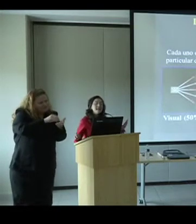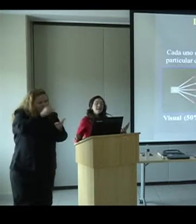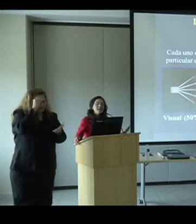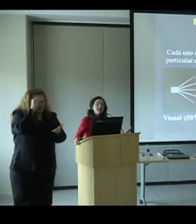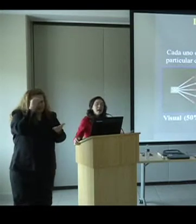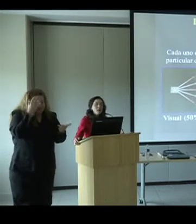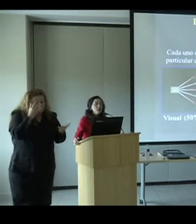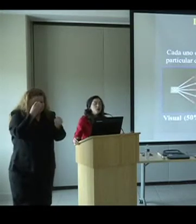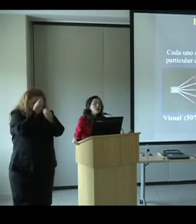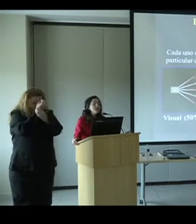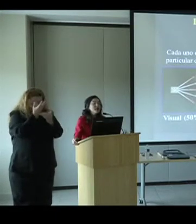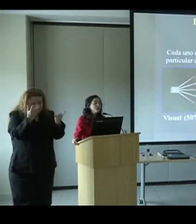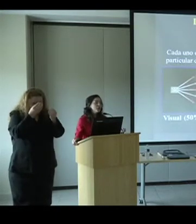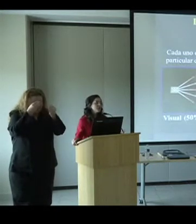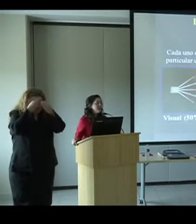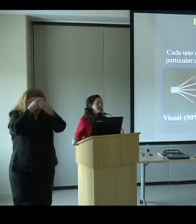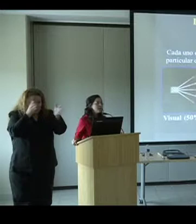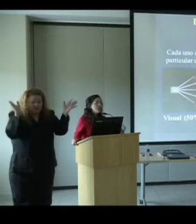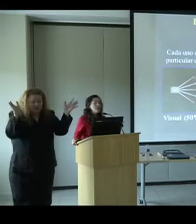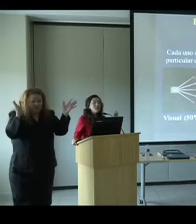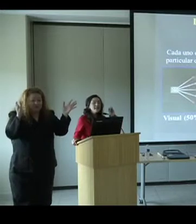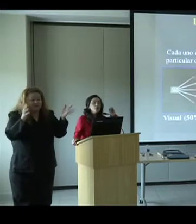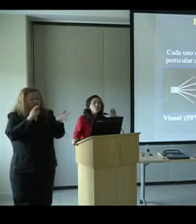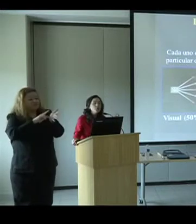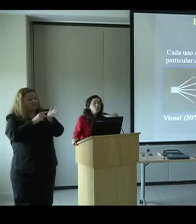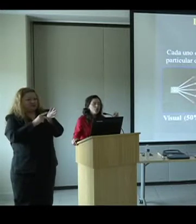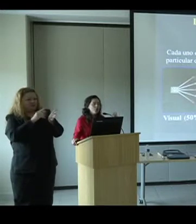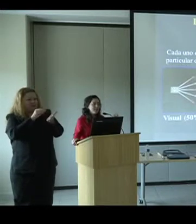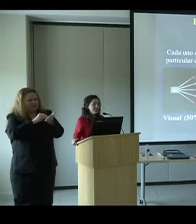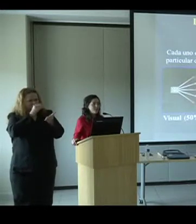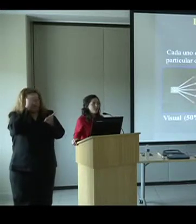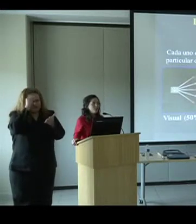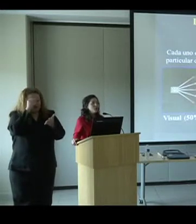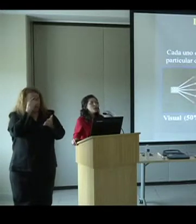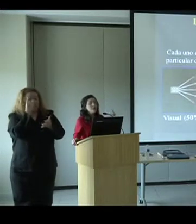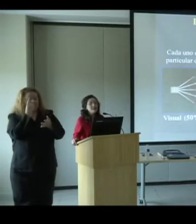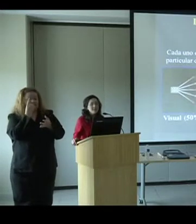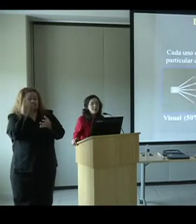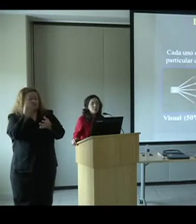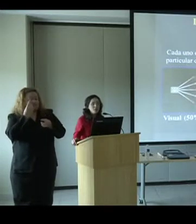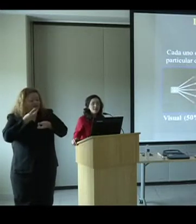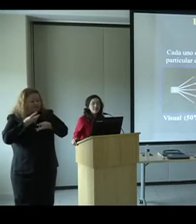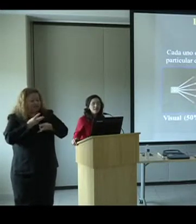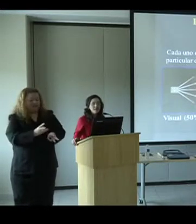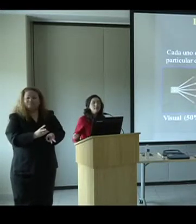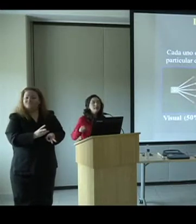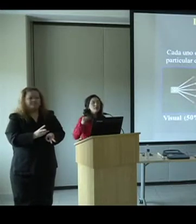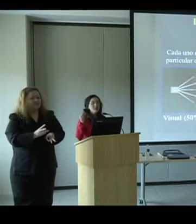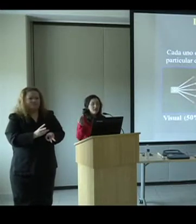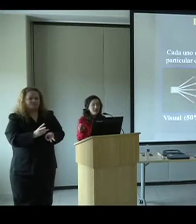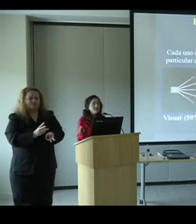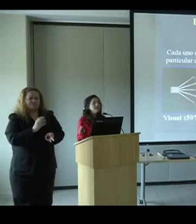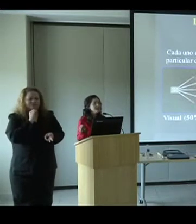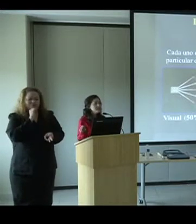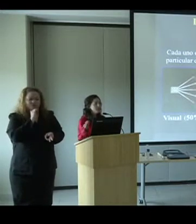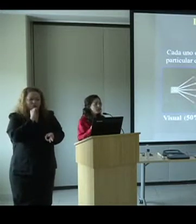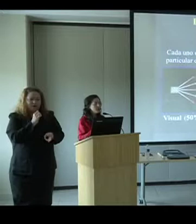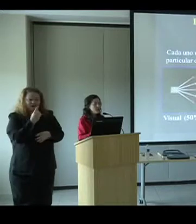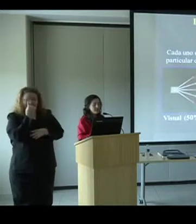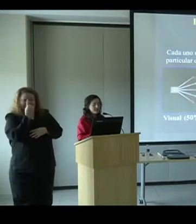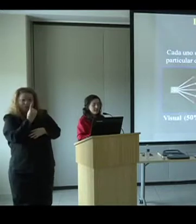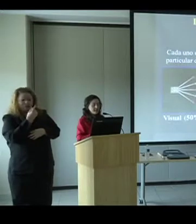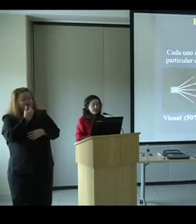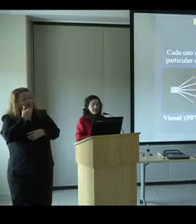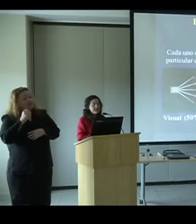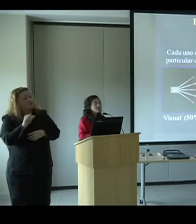que quede claro que no que esto no quiere decir que uno Aprende con un solo estilo sino que un estilo suele ser predominante sobre